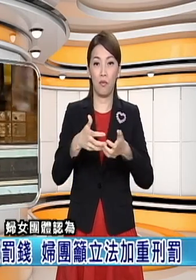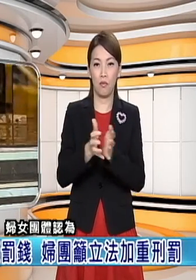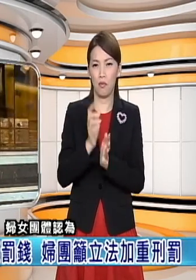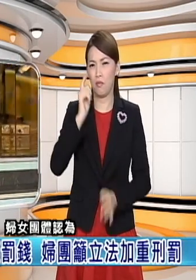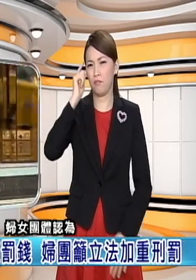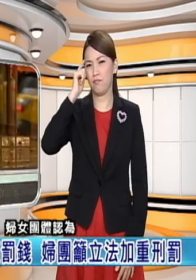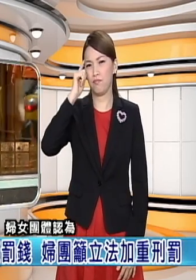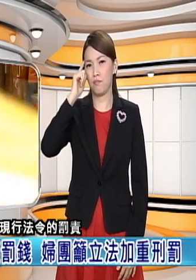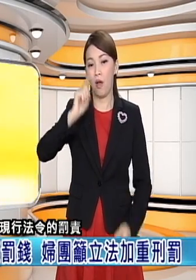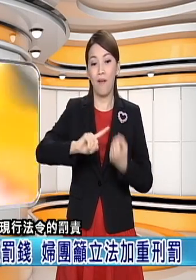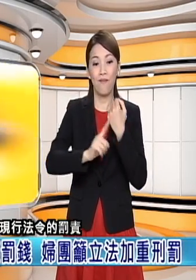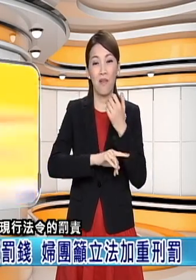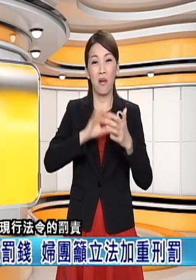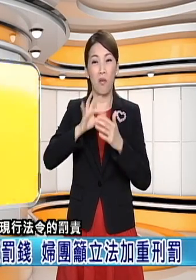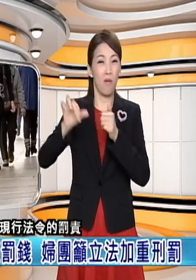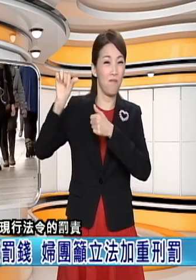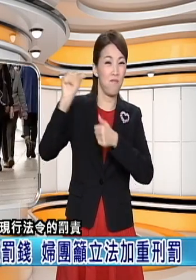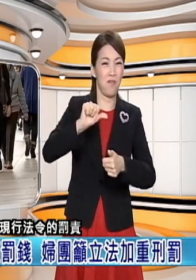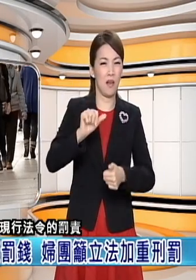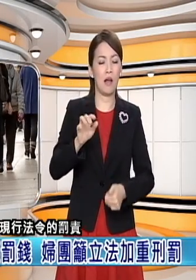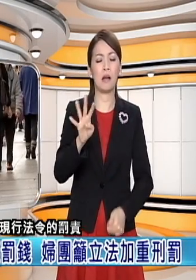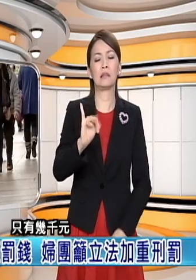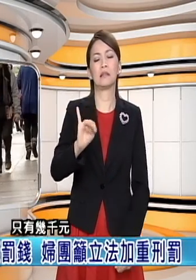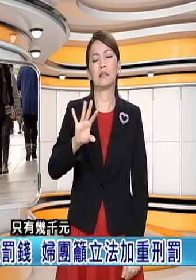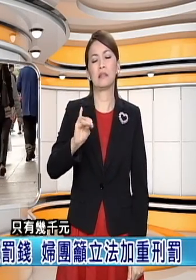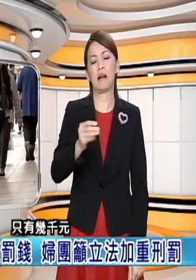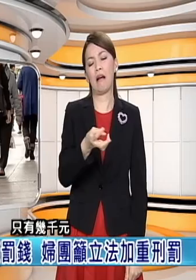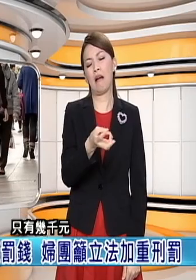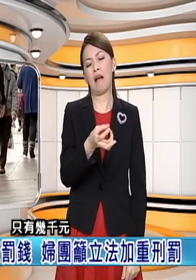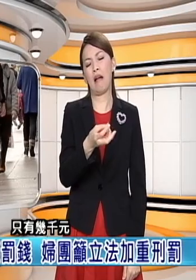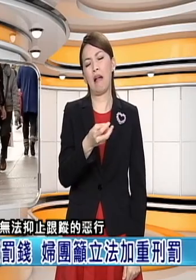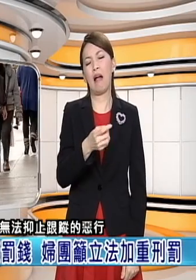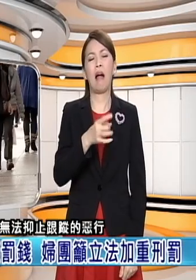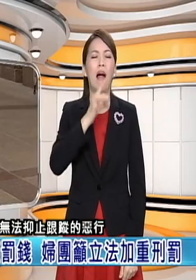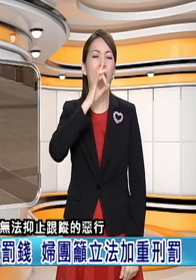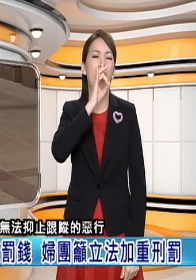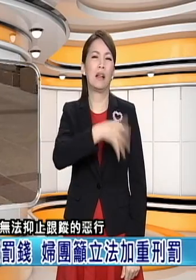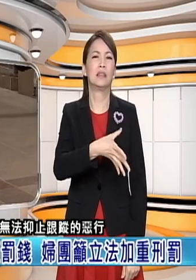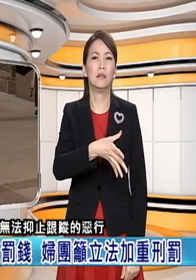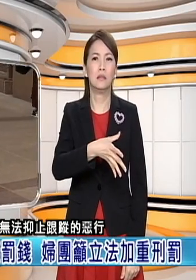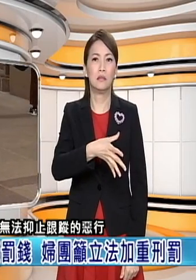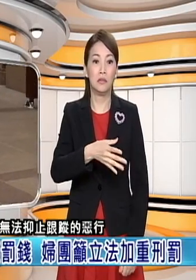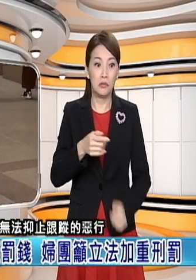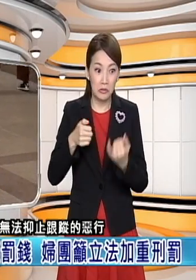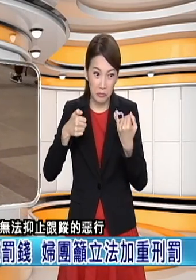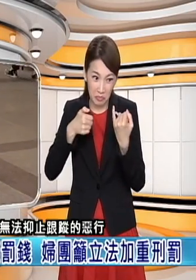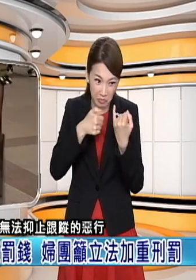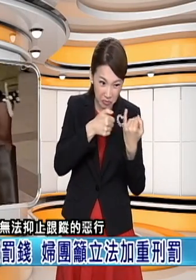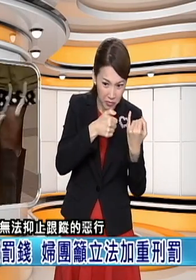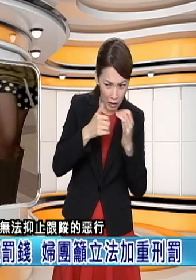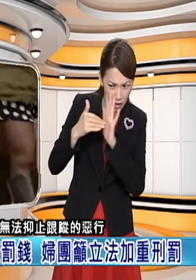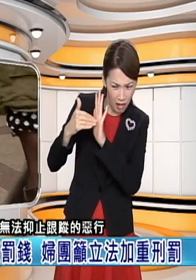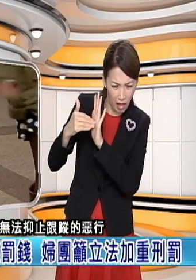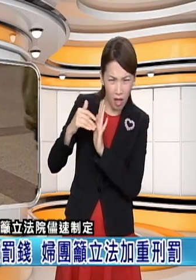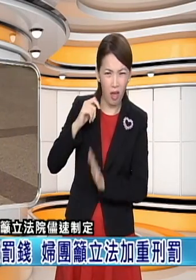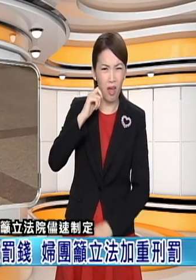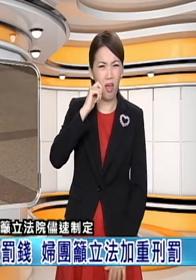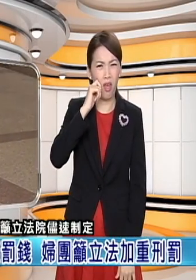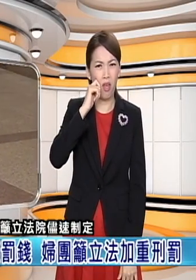认为现行法令的罚则只有几千元，根本无法抑制跟踪的恶行，呼吁立法院要